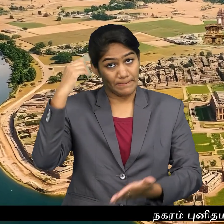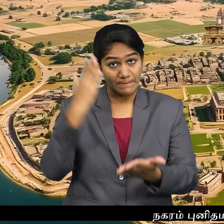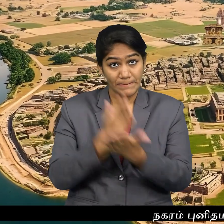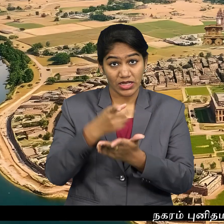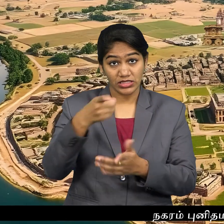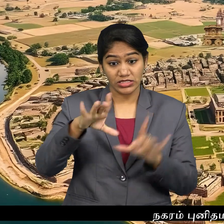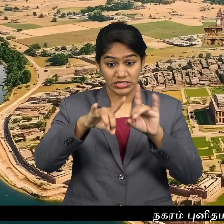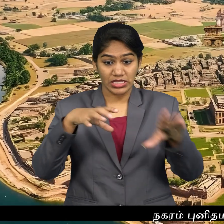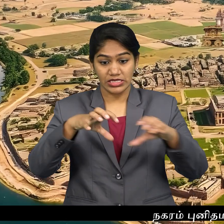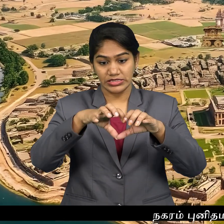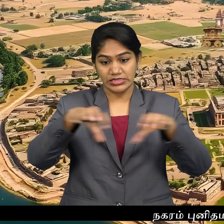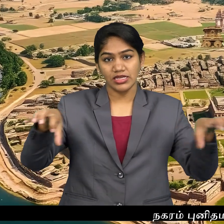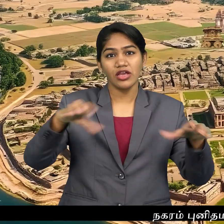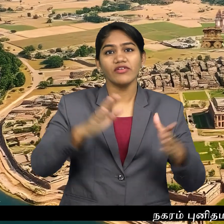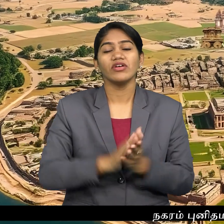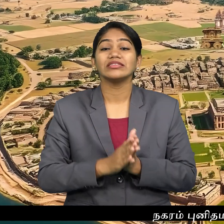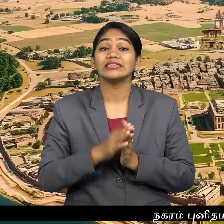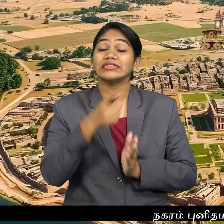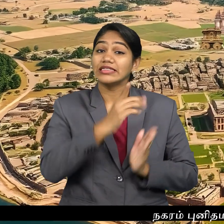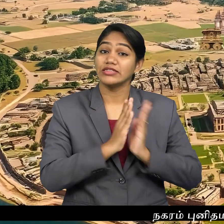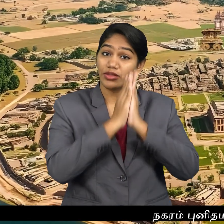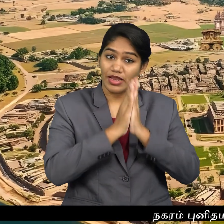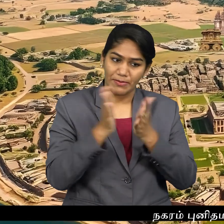நகரம் புனிதமான கோயில்கள்,